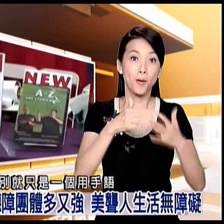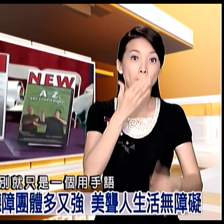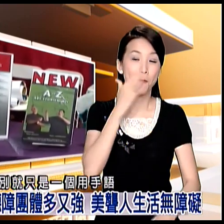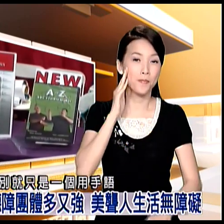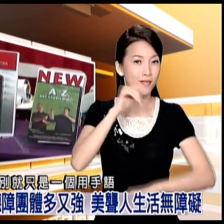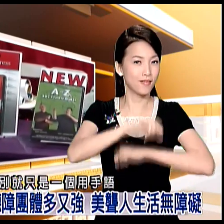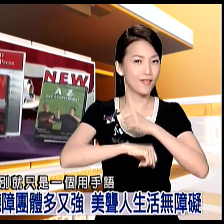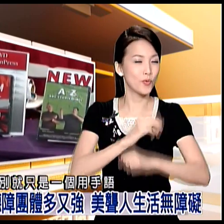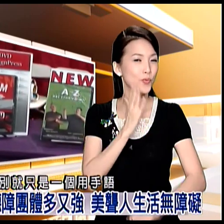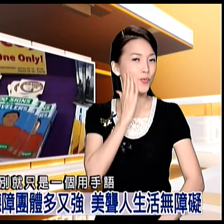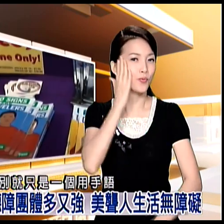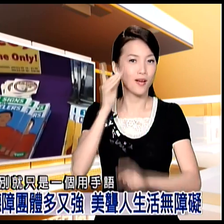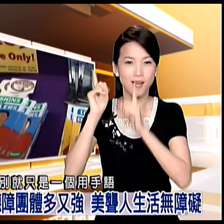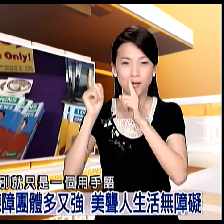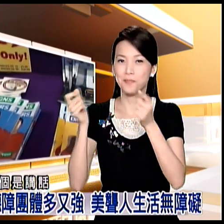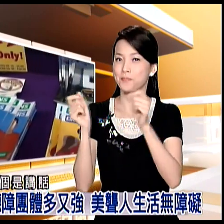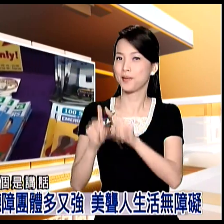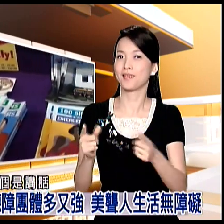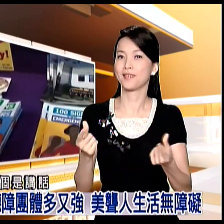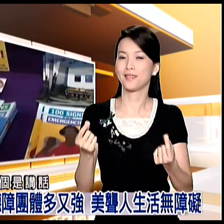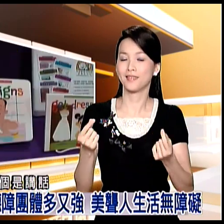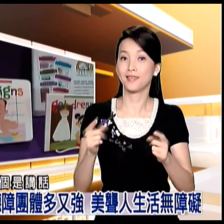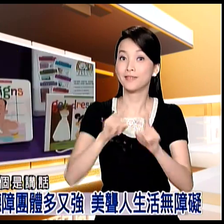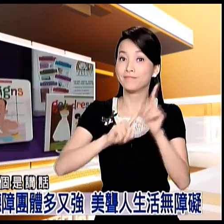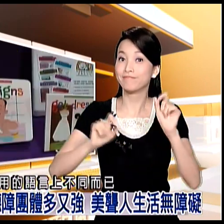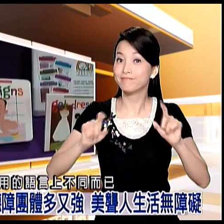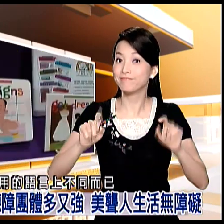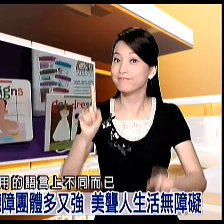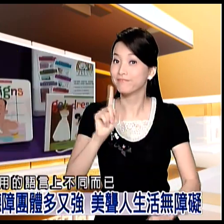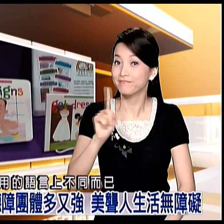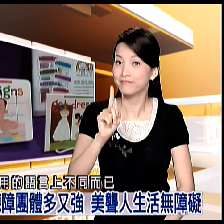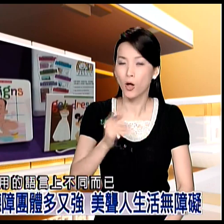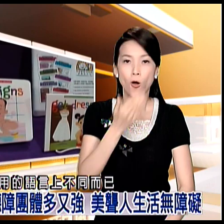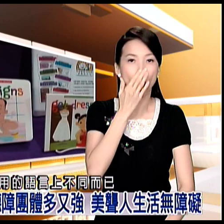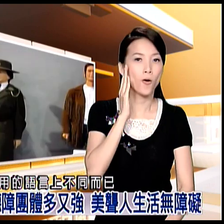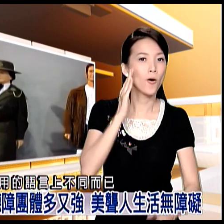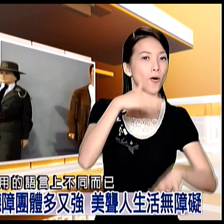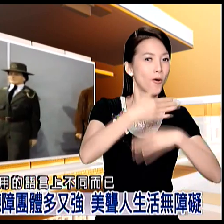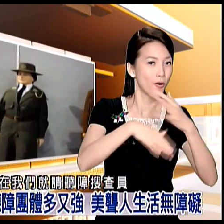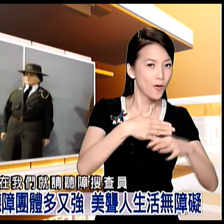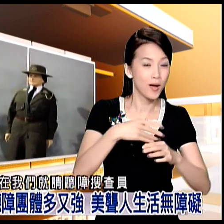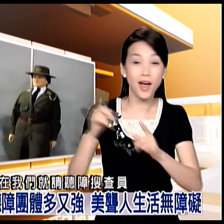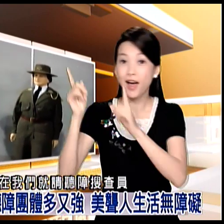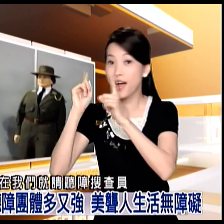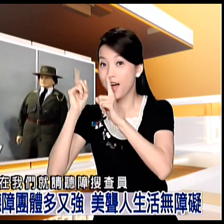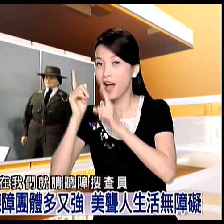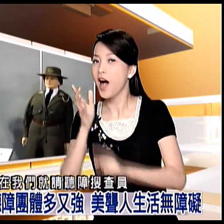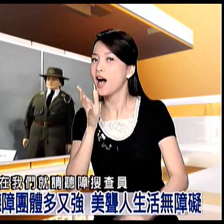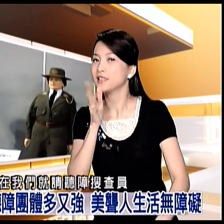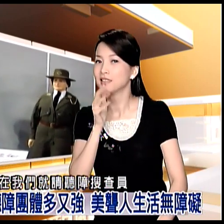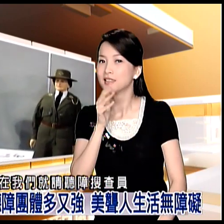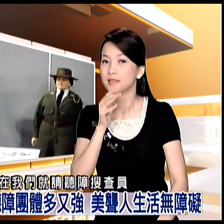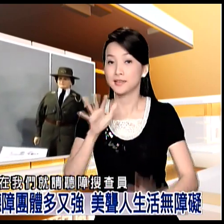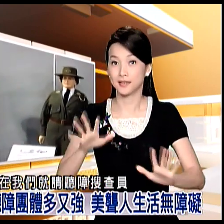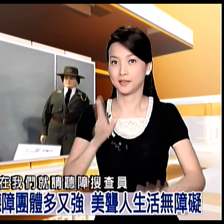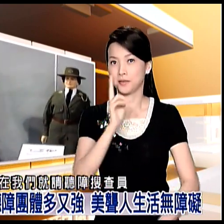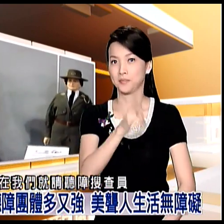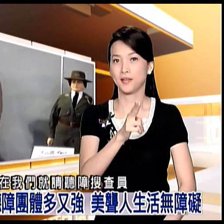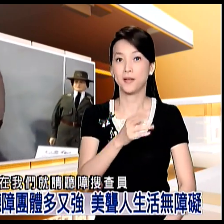是一个用手语，一个是讲话，使用的语言上不同而已。现在呢，我们就请听障搜查